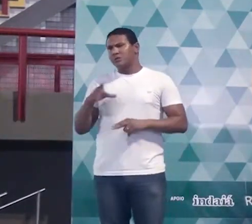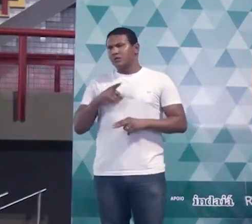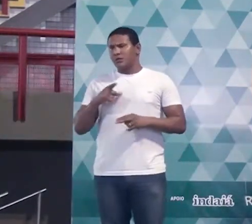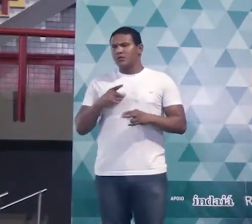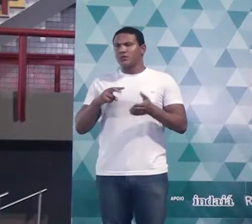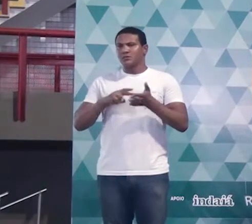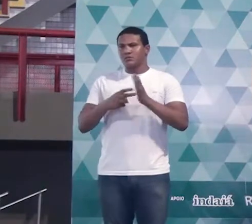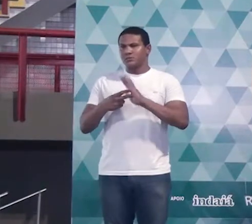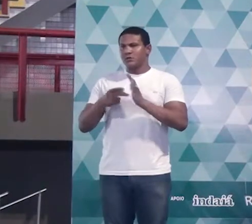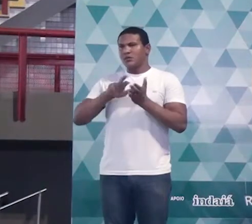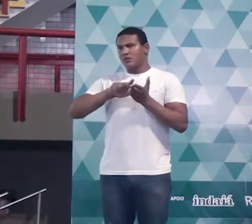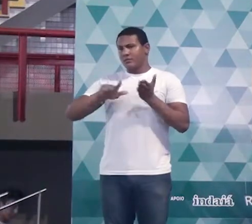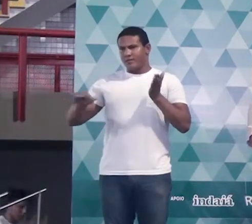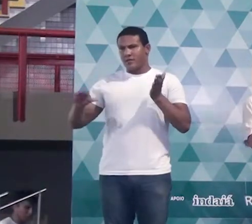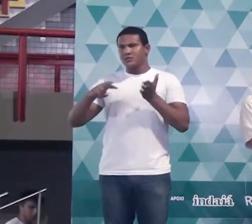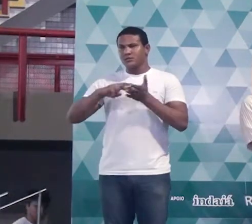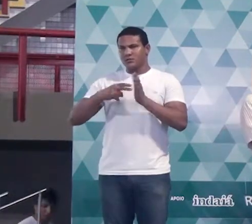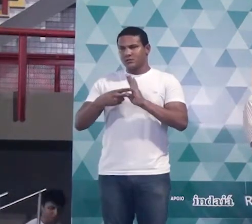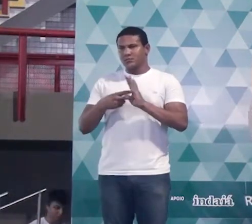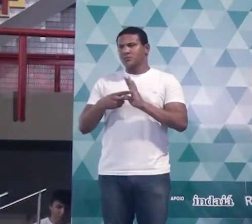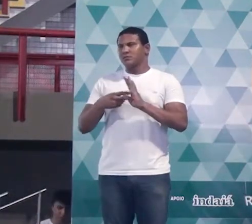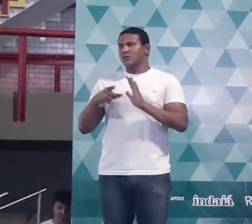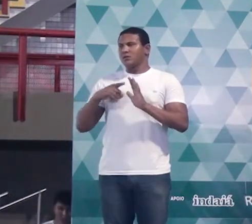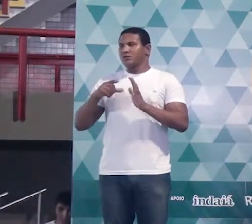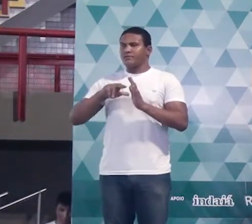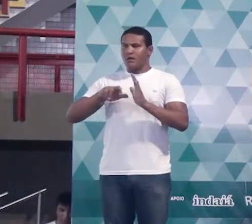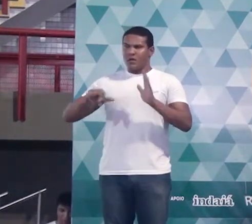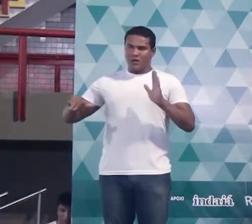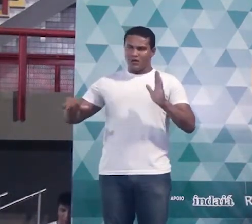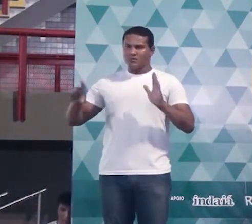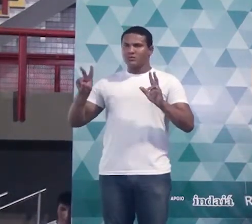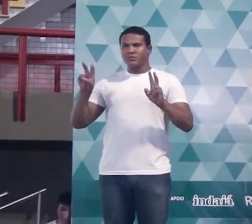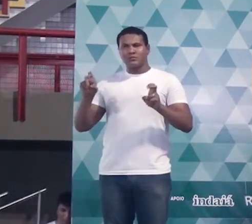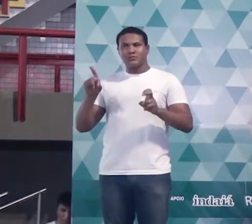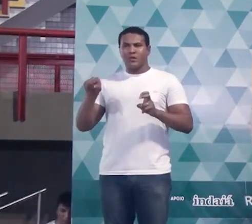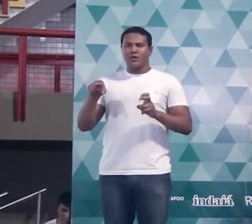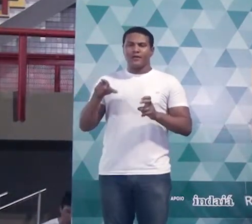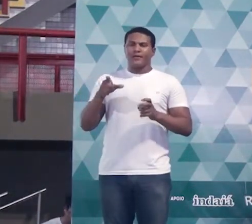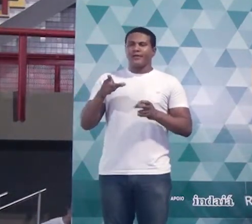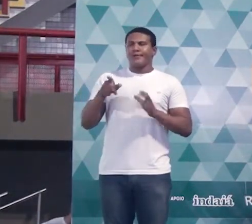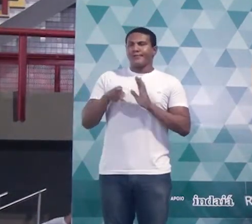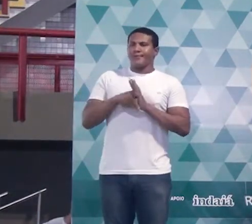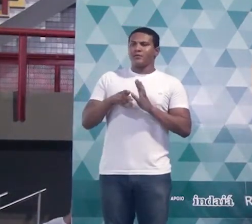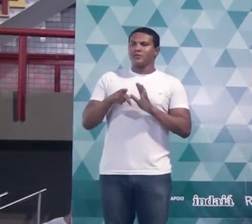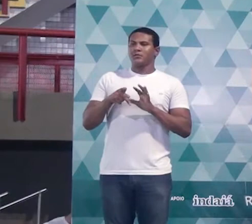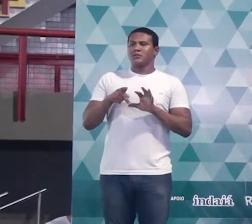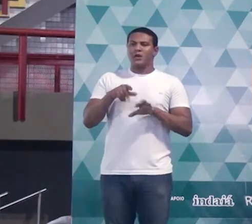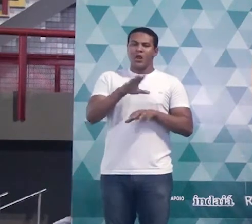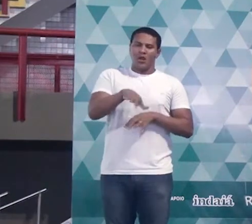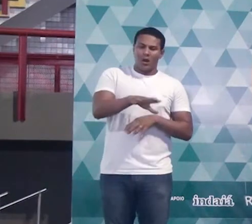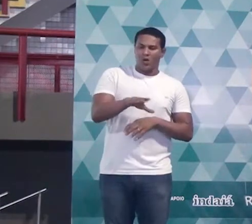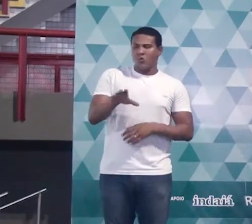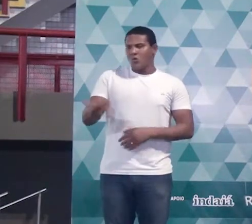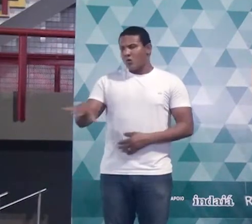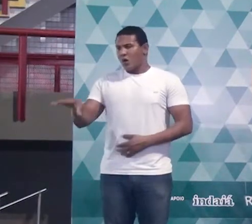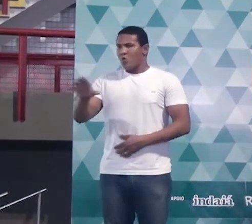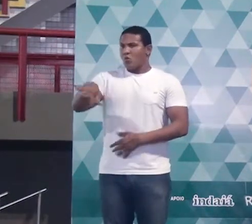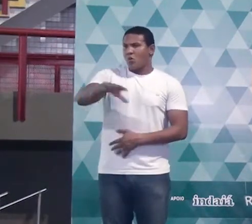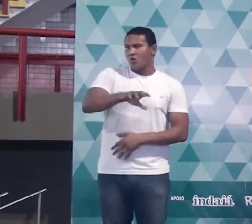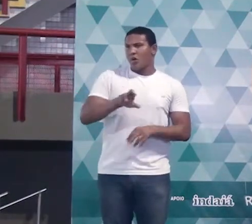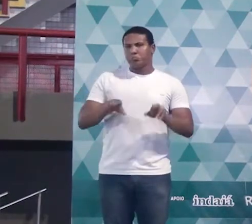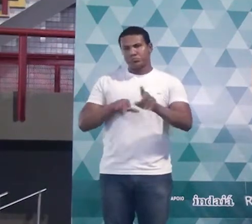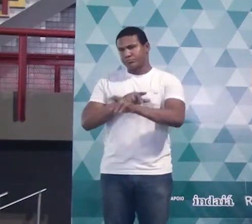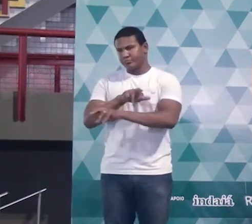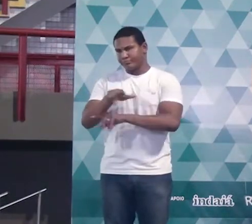semântico, no nível do significado de região para região, de ambiente para ambiente, de sociedade para sociedade. Isso